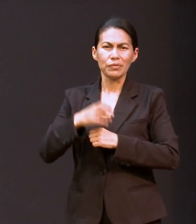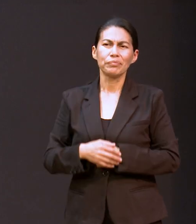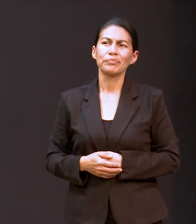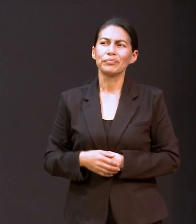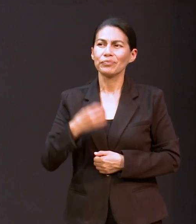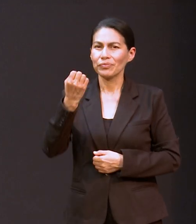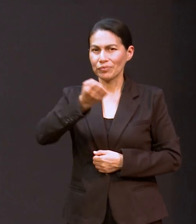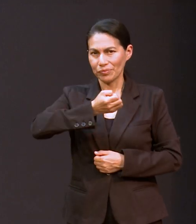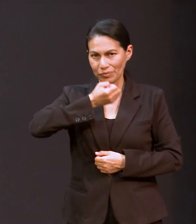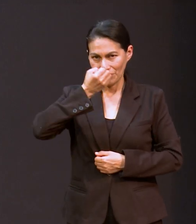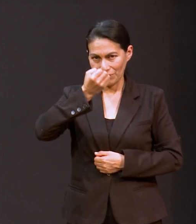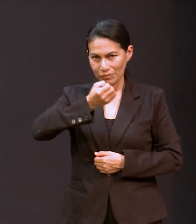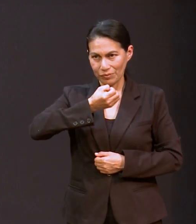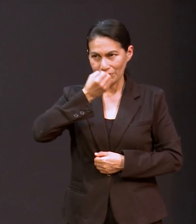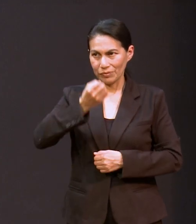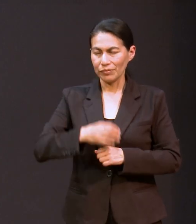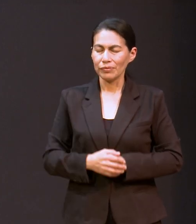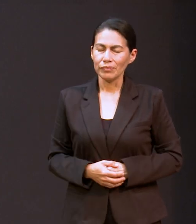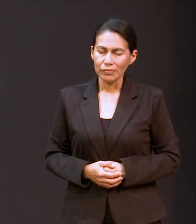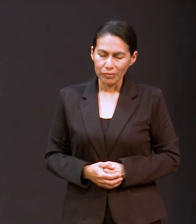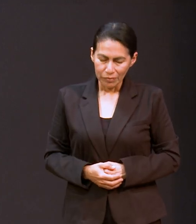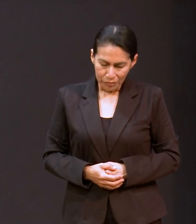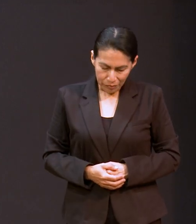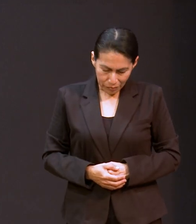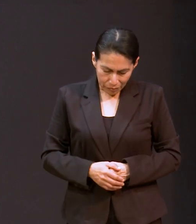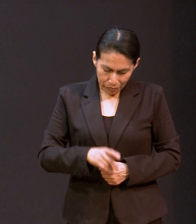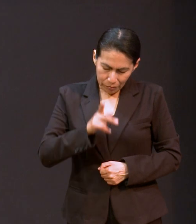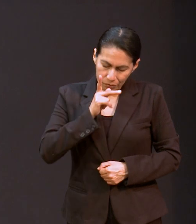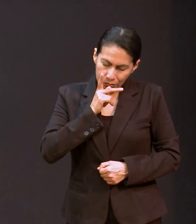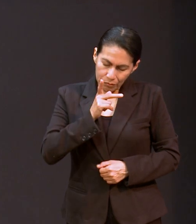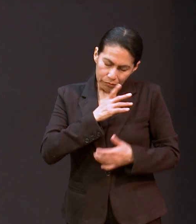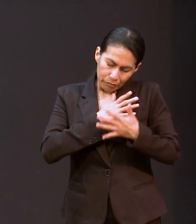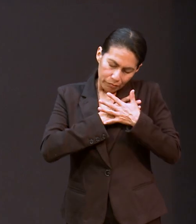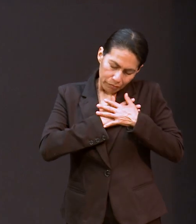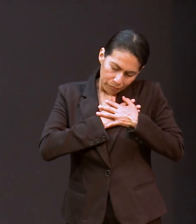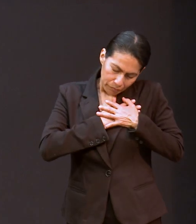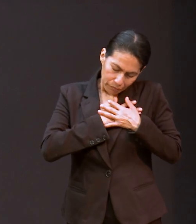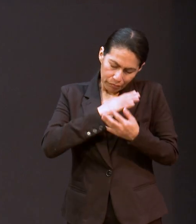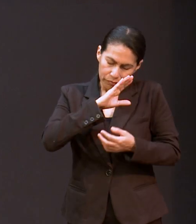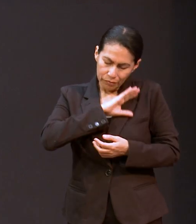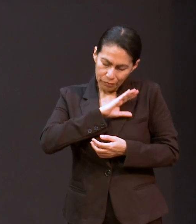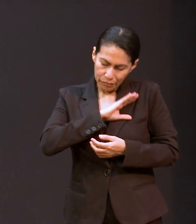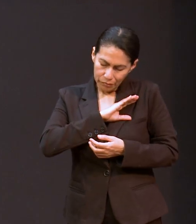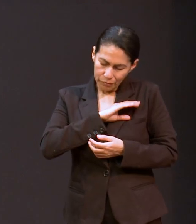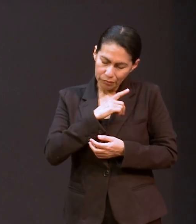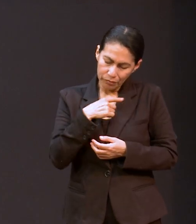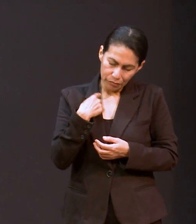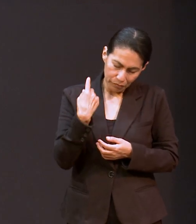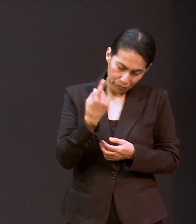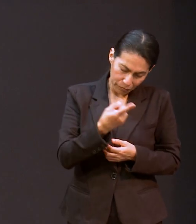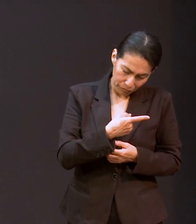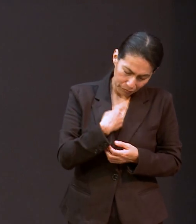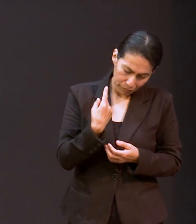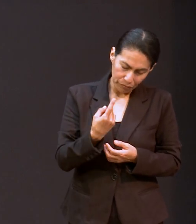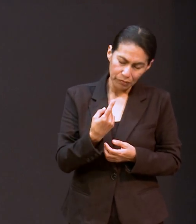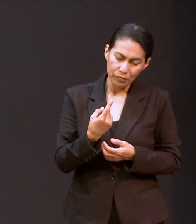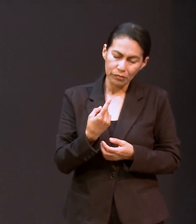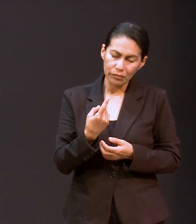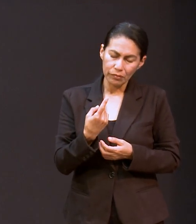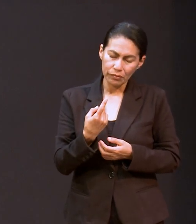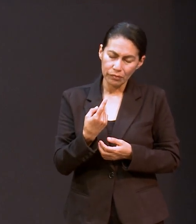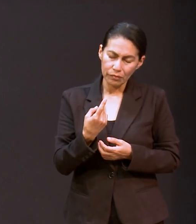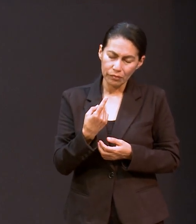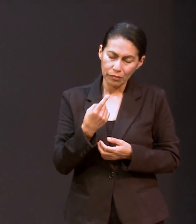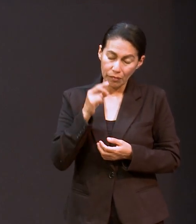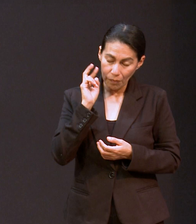esa confianza oremos amoroso querido padre te damos tanta gracia padre